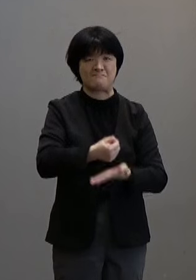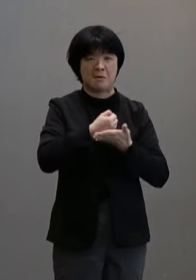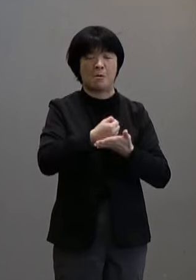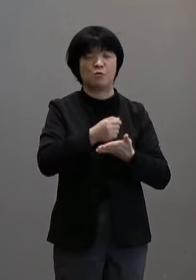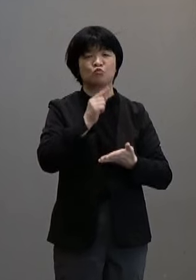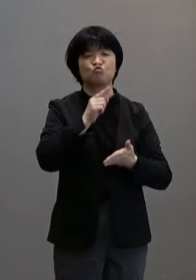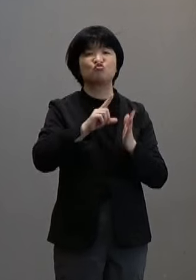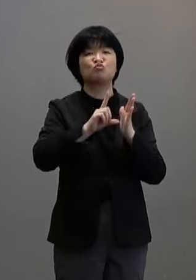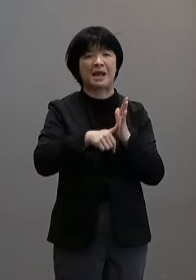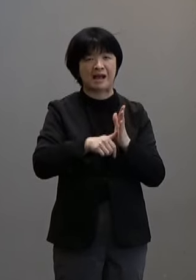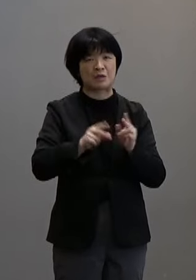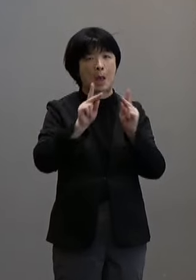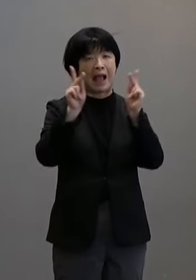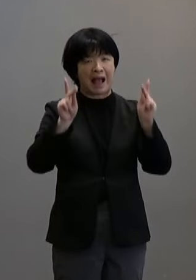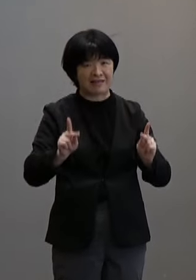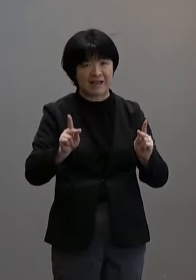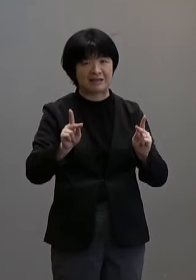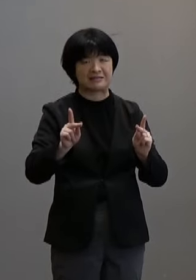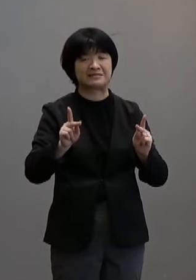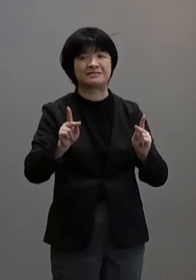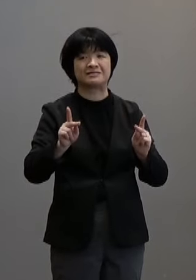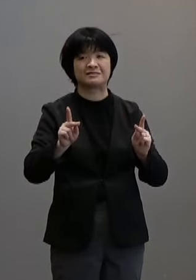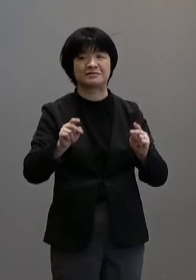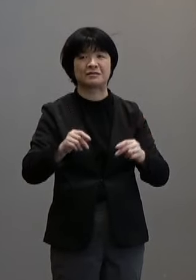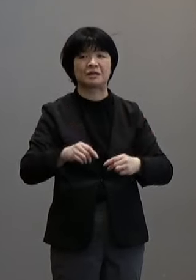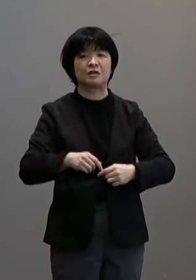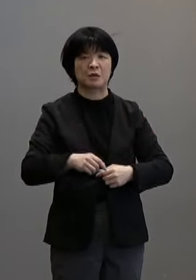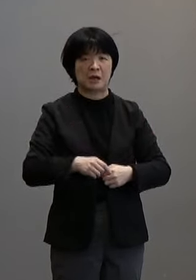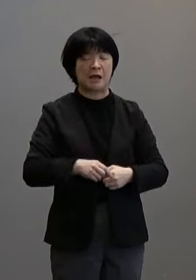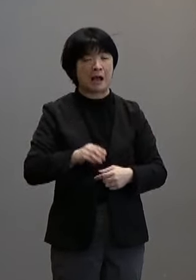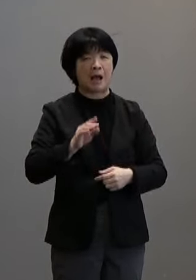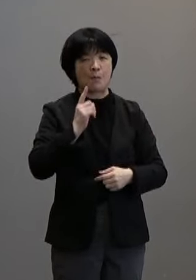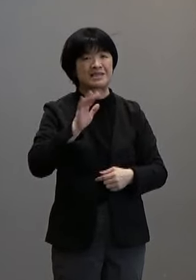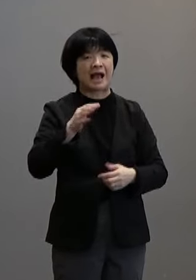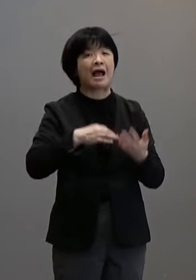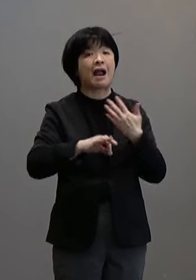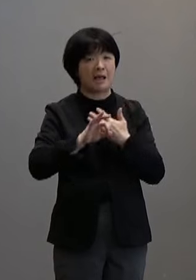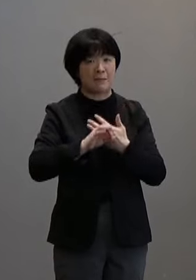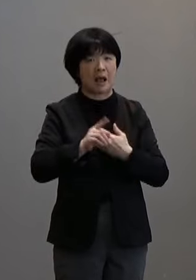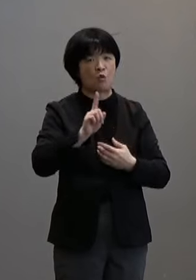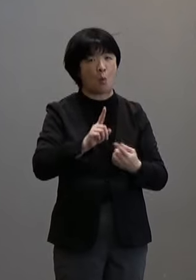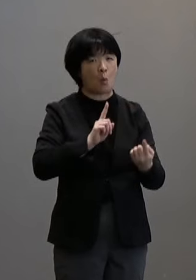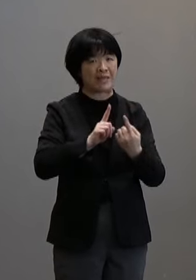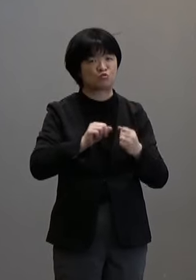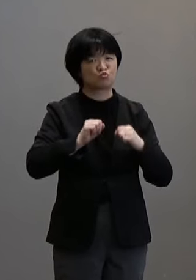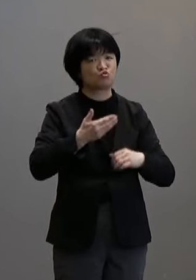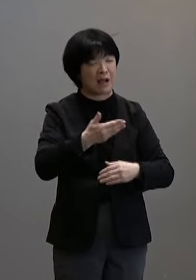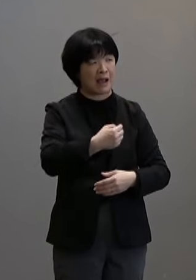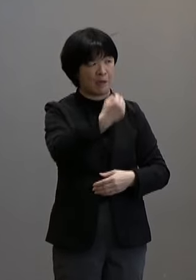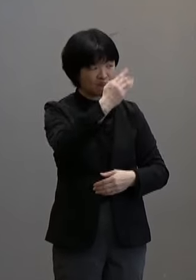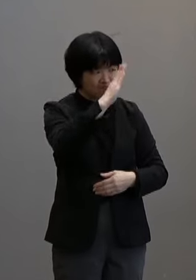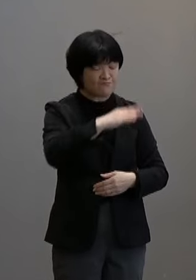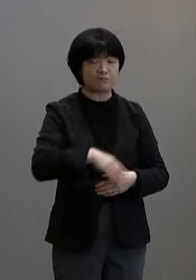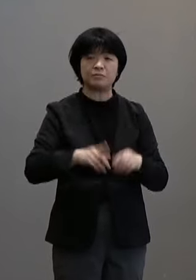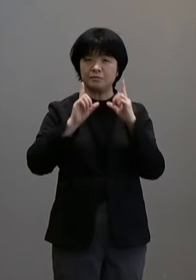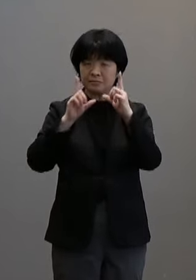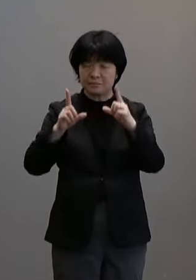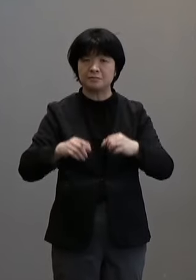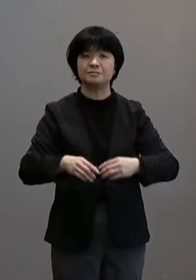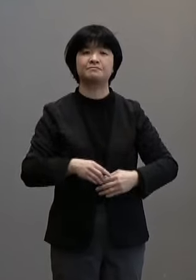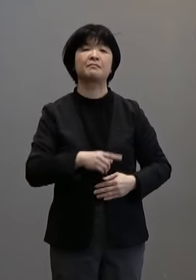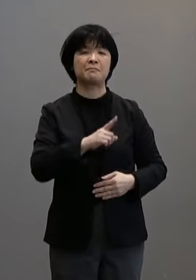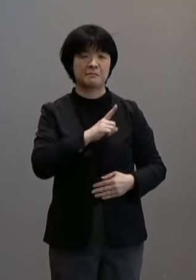じるかどうか、もしそう考える場合は、どういった方策が求められるか、ということをお伺いできますでしょうか。 そうですね。まず